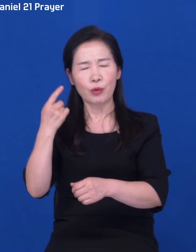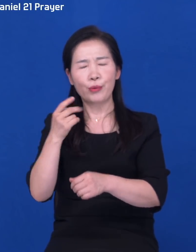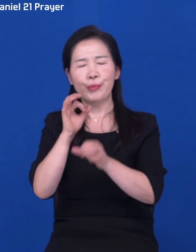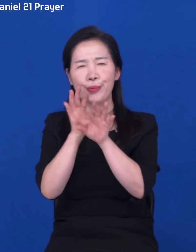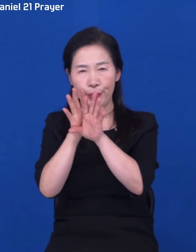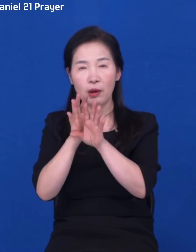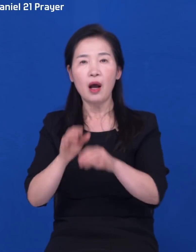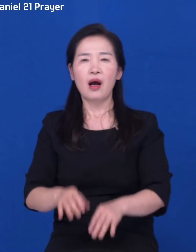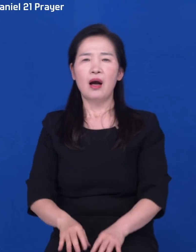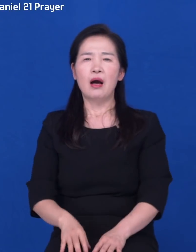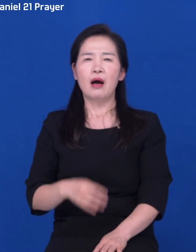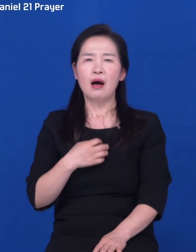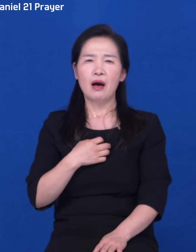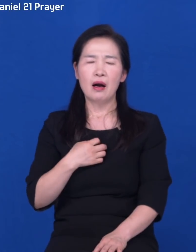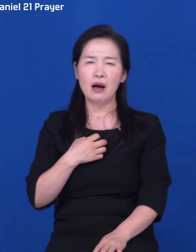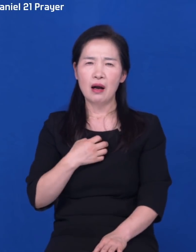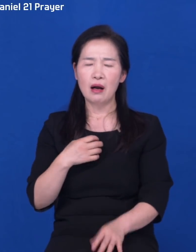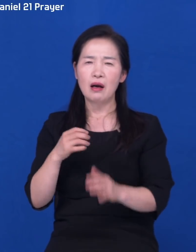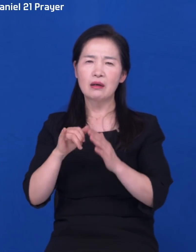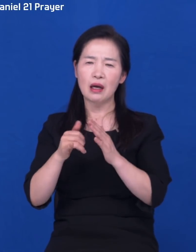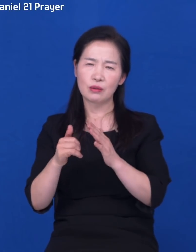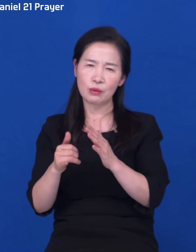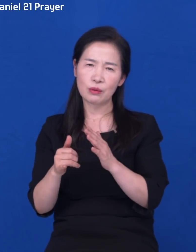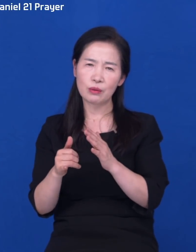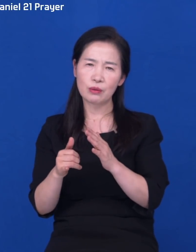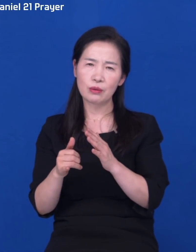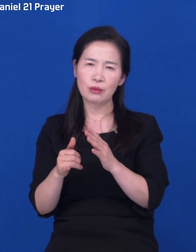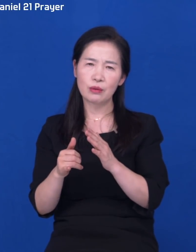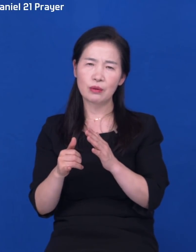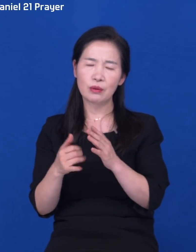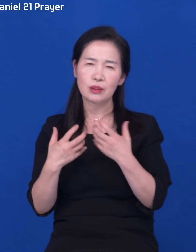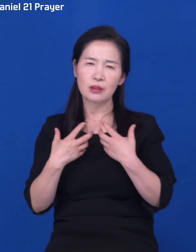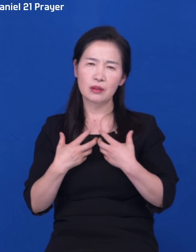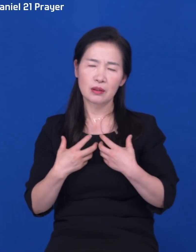가족도 설마 하던 일에 이제 박닥뜨리게 되니까